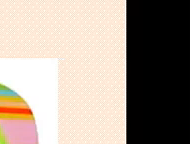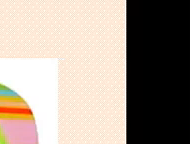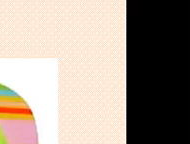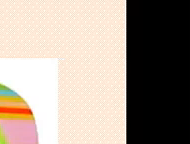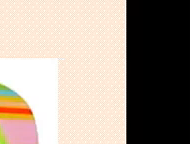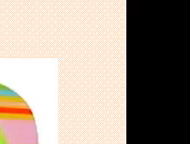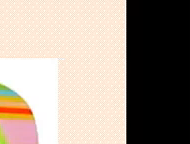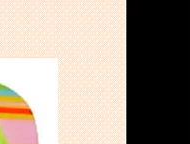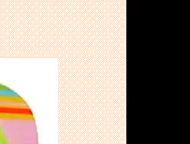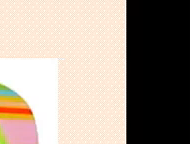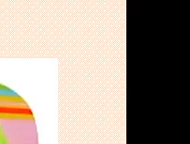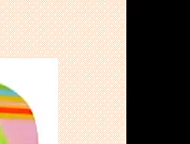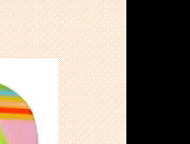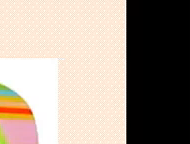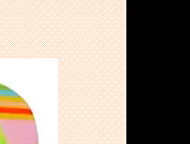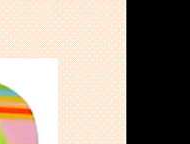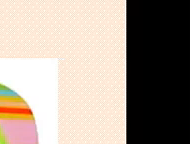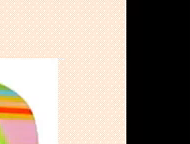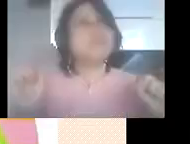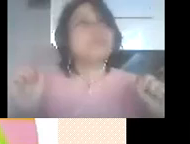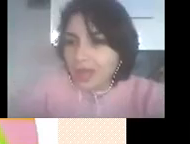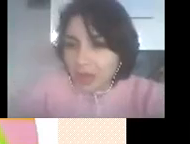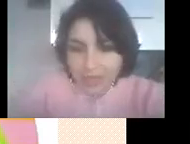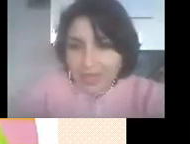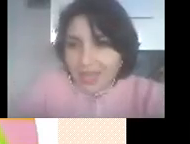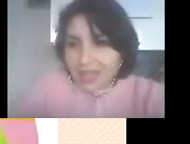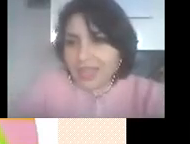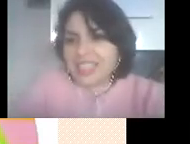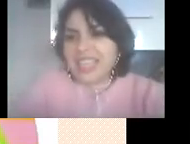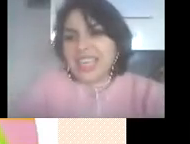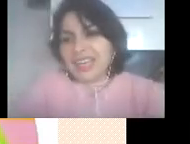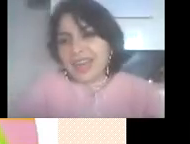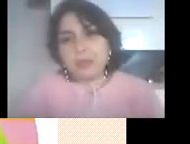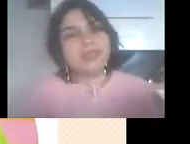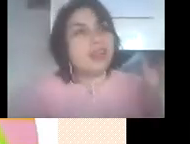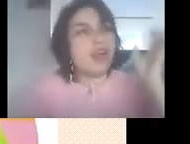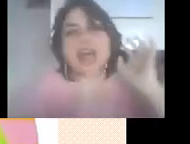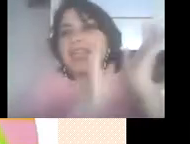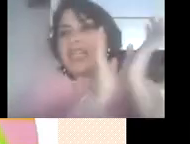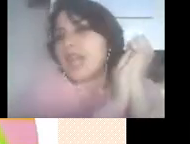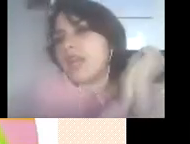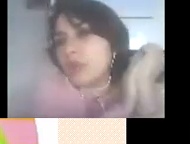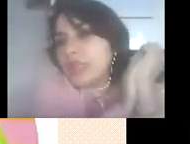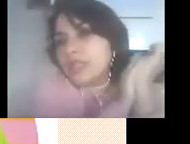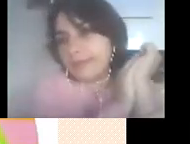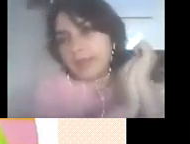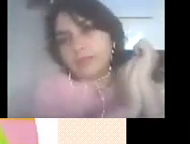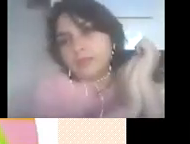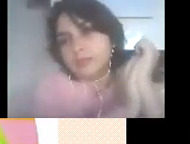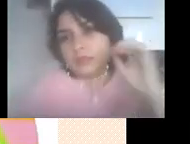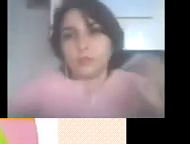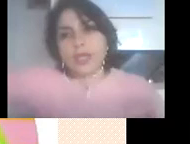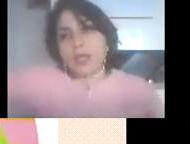¡Sí! Se fue a lo frágil, ¿cierto? Las tazas, y generalmente, a ver, ¿a quién se le ha caído una taza en la